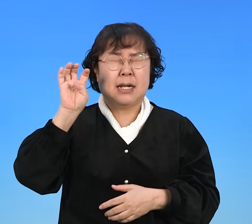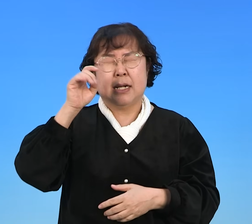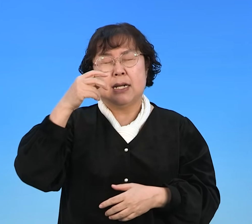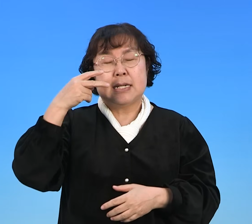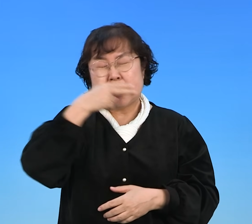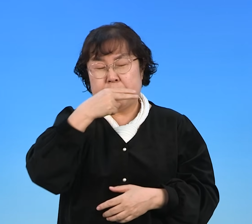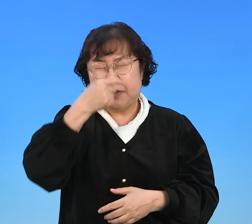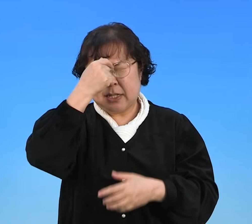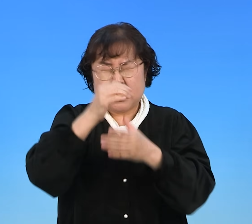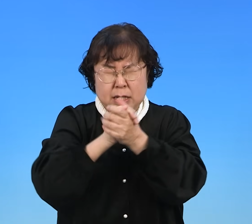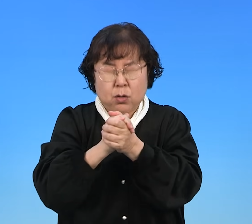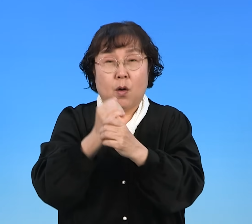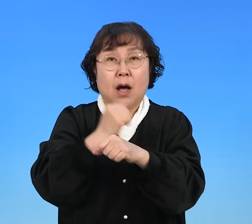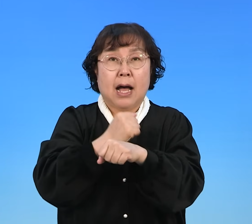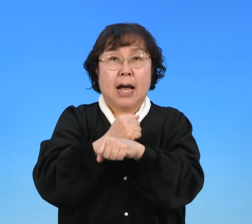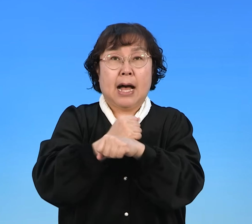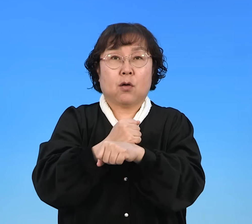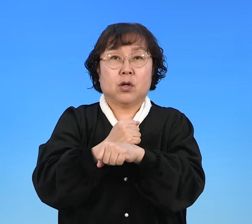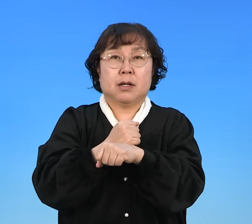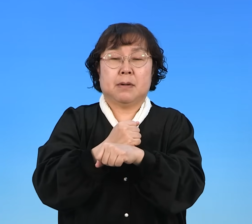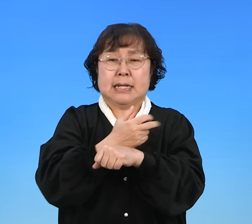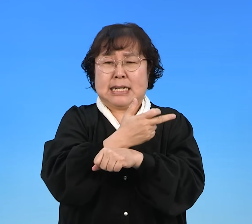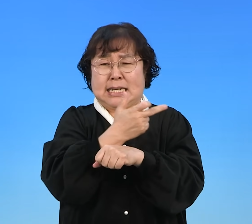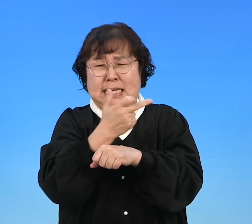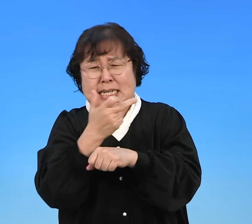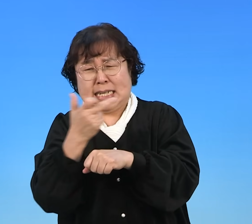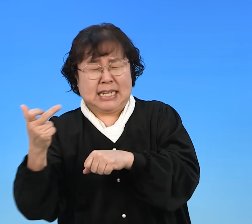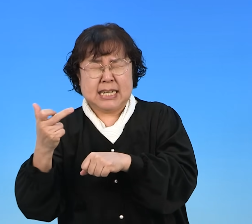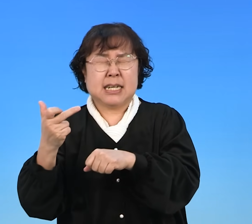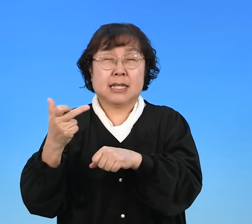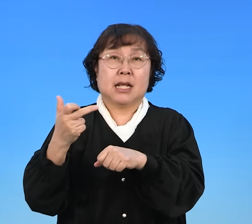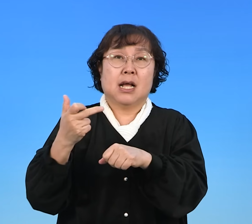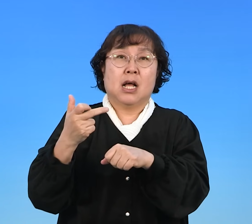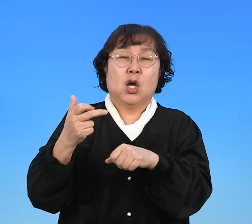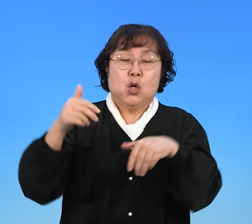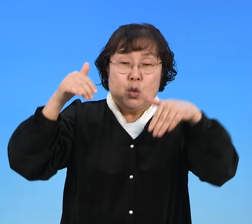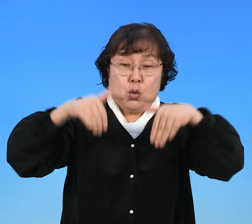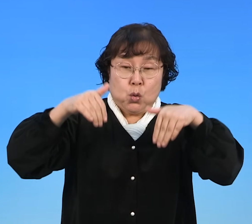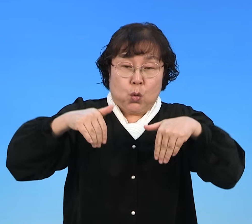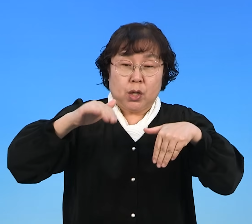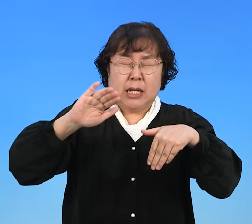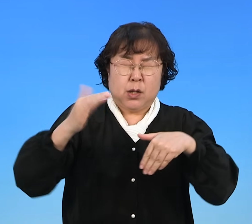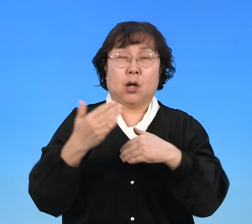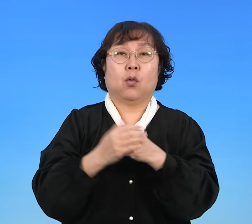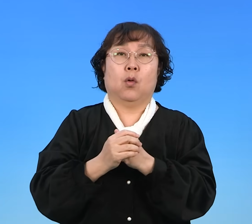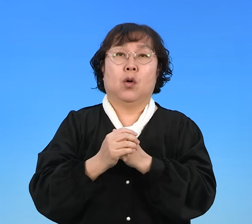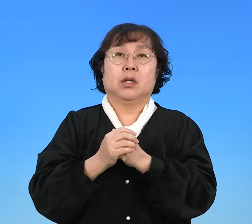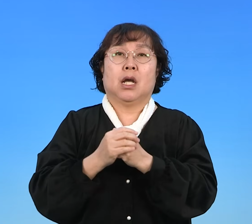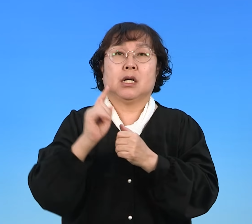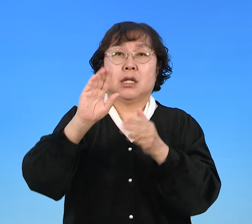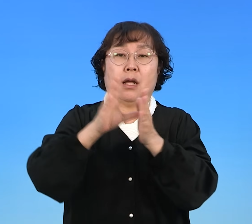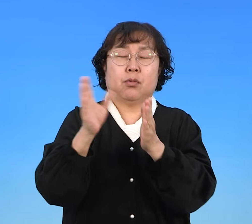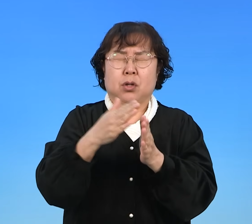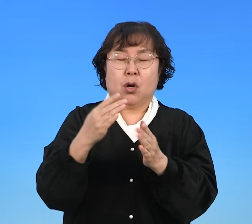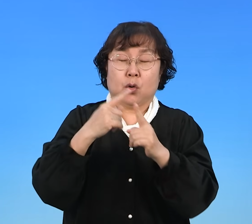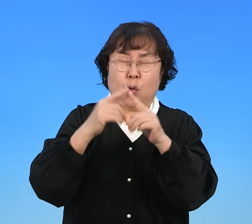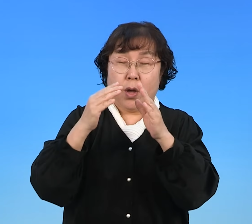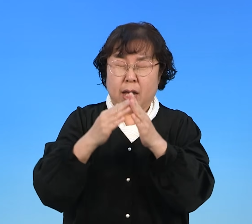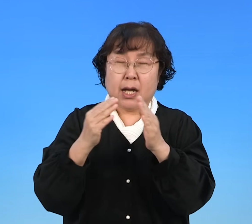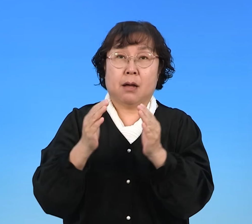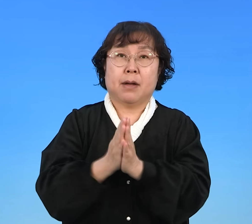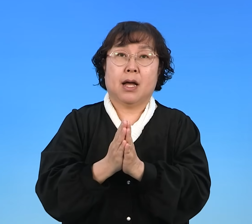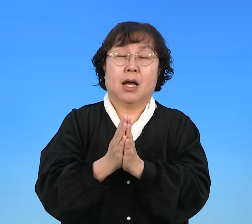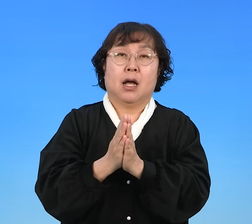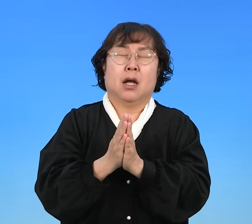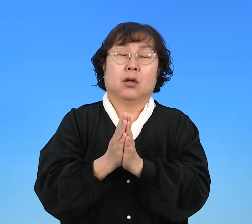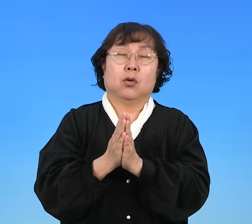불 받아서 막 엄청난 불의 종이 되고 교회는 그때부터 부흥을 하고 대부분의 간증이다 이런 거 아닙니까?